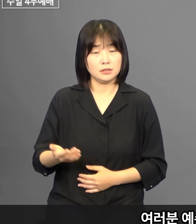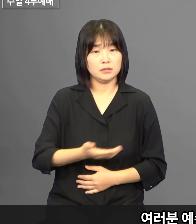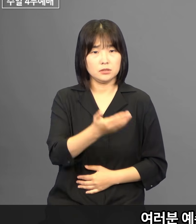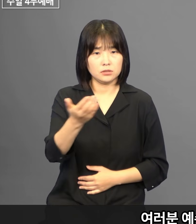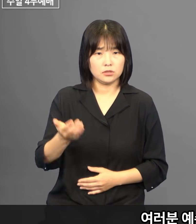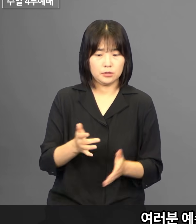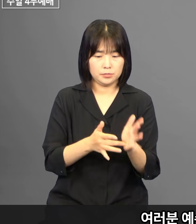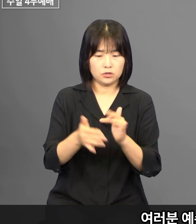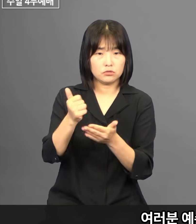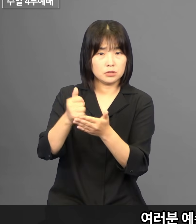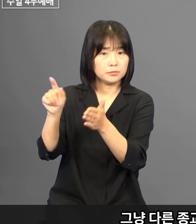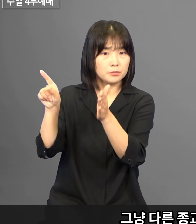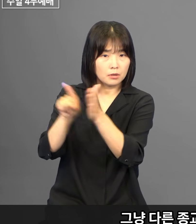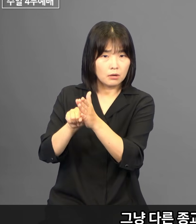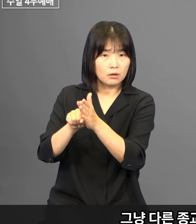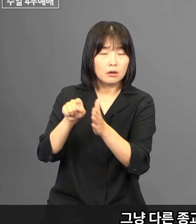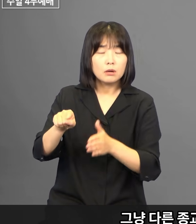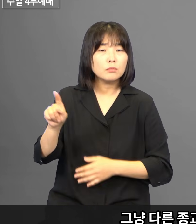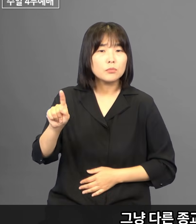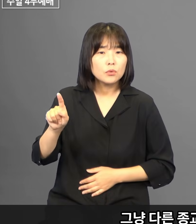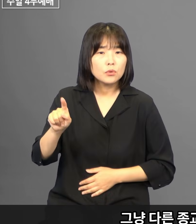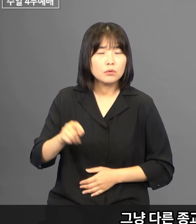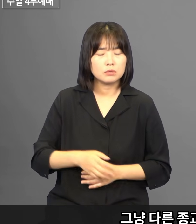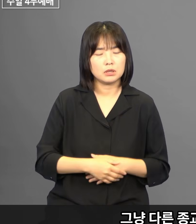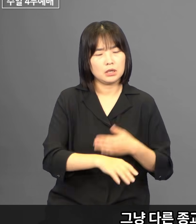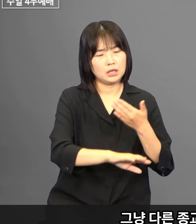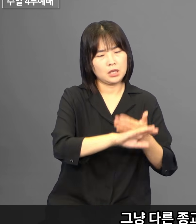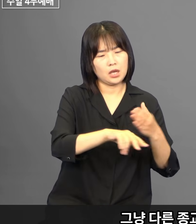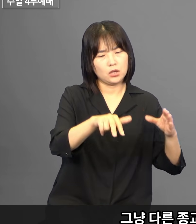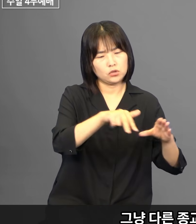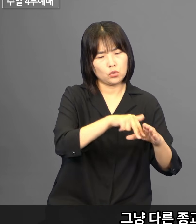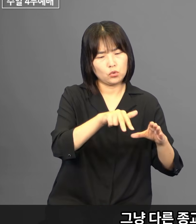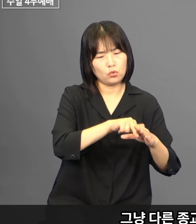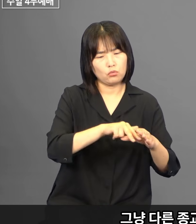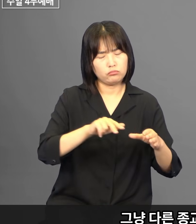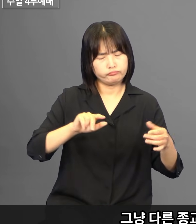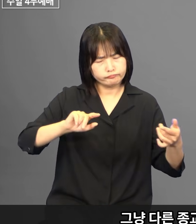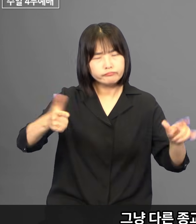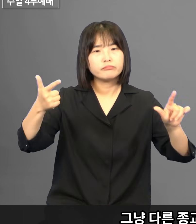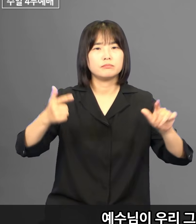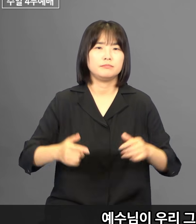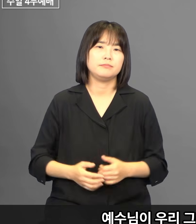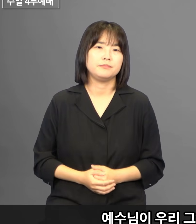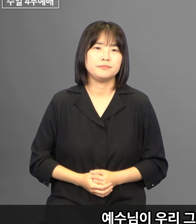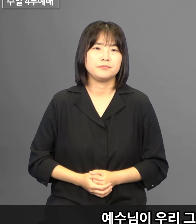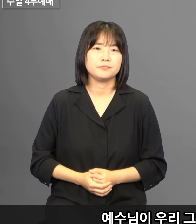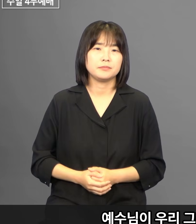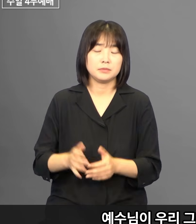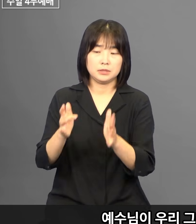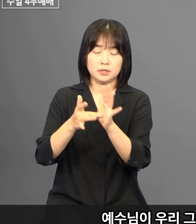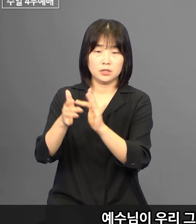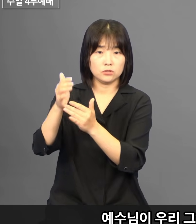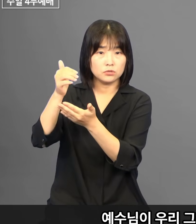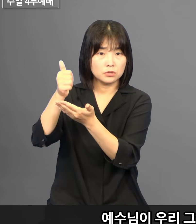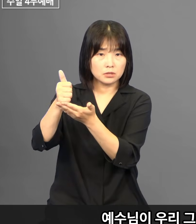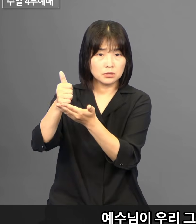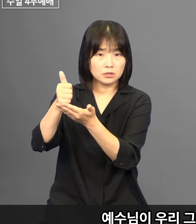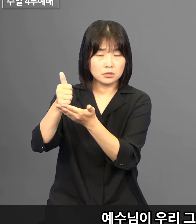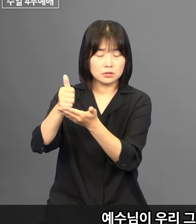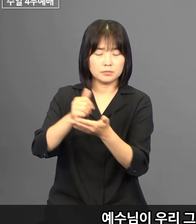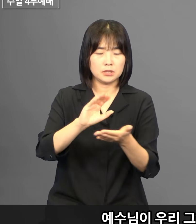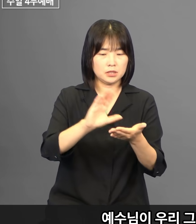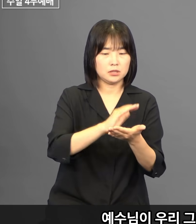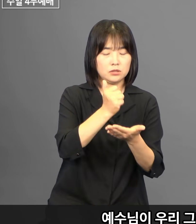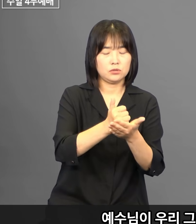예수를 믿는다는 것은 그냥 다른 종교들과 뚜렷이 다릅니다. 예수님이 우리